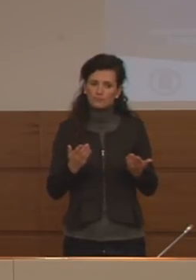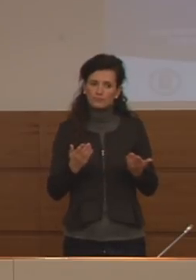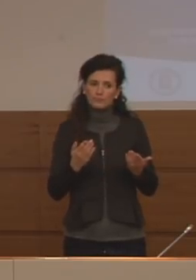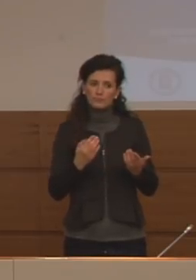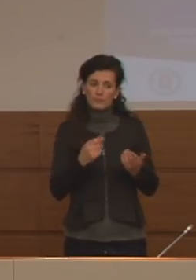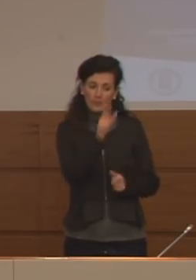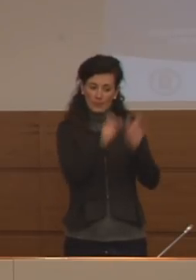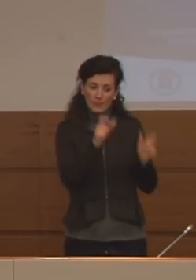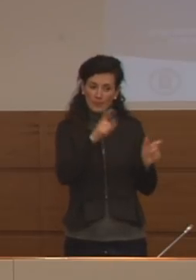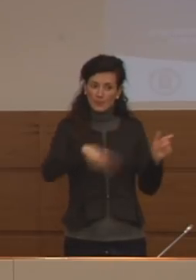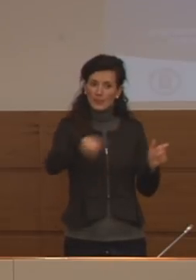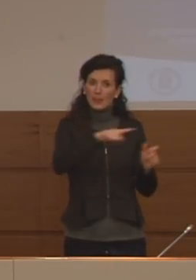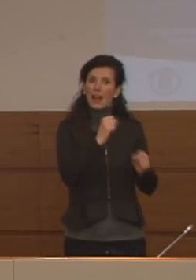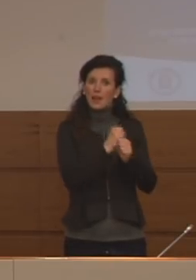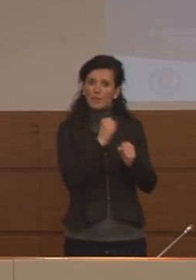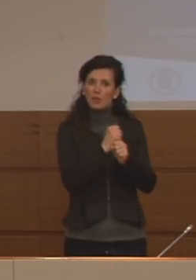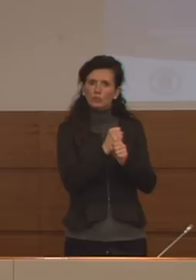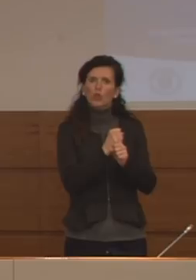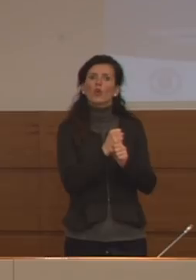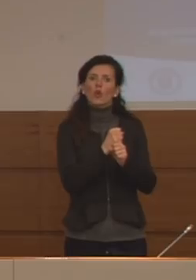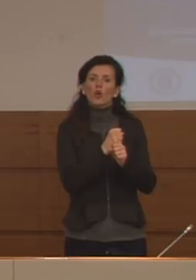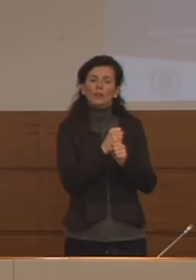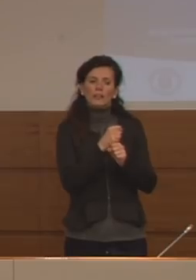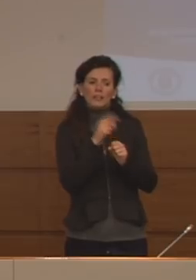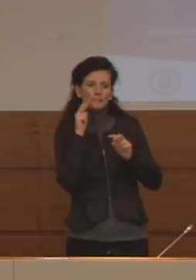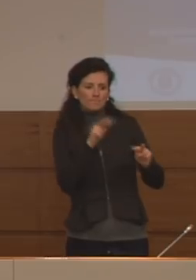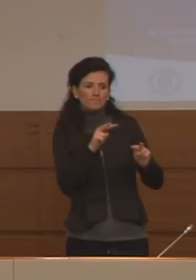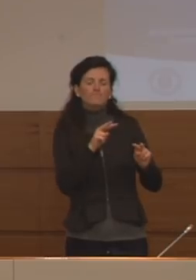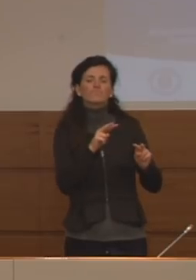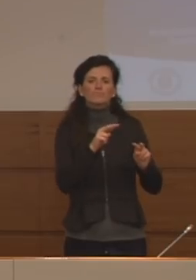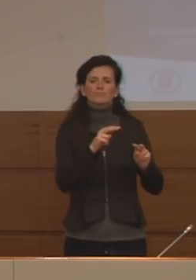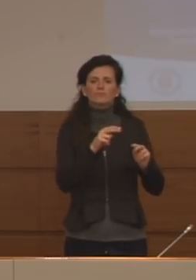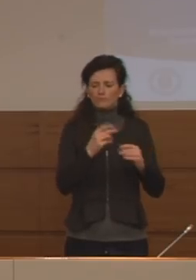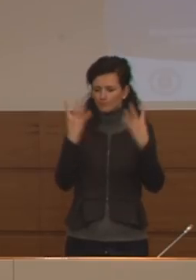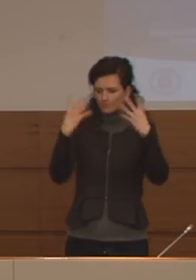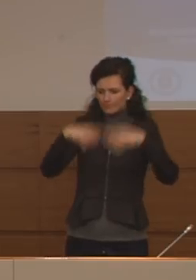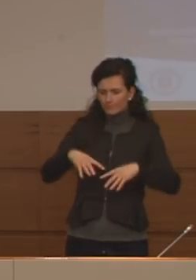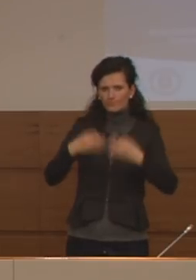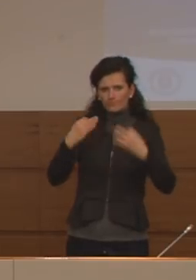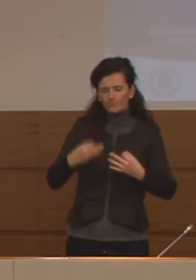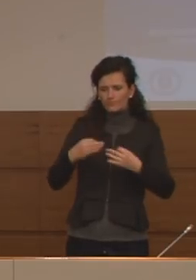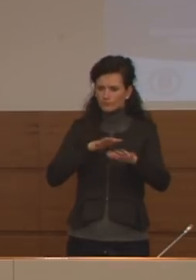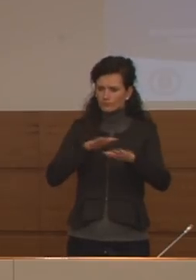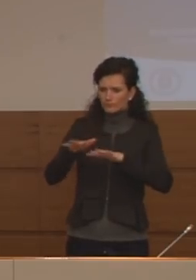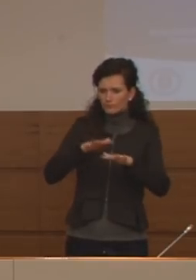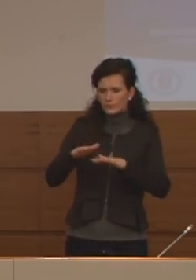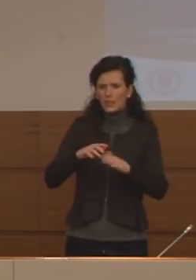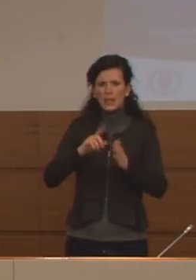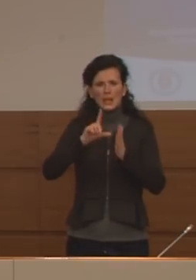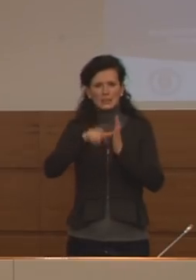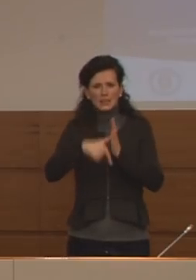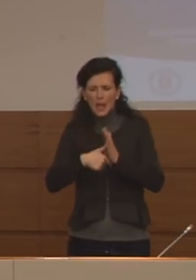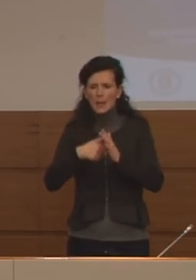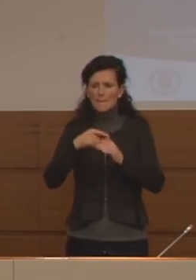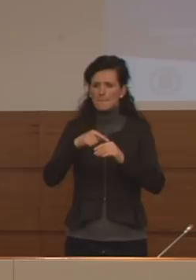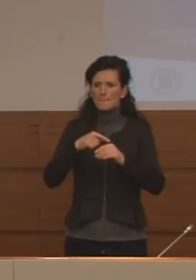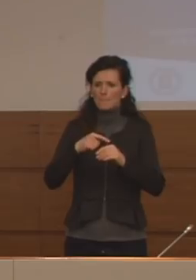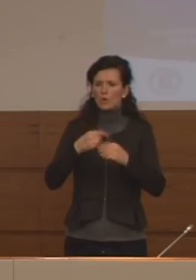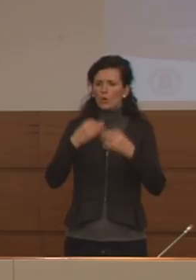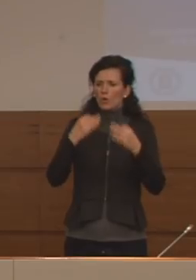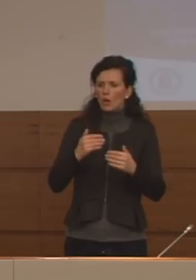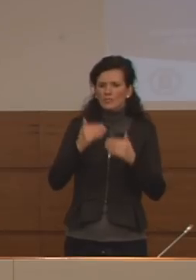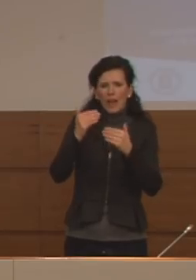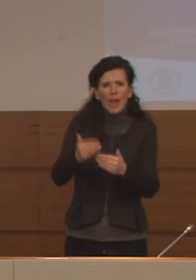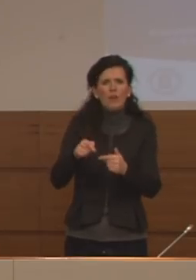anche attivati dei meccanismi anche di facilitazione rispetto per esempio i tempi di deroga sulle denunce di malattia professionale